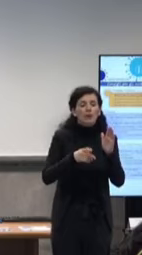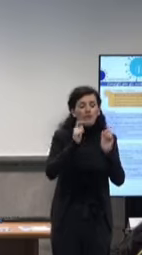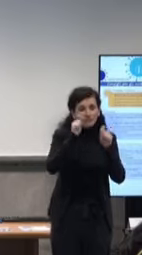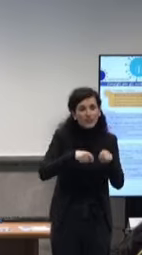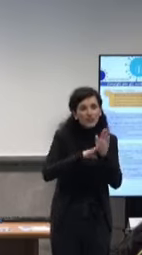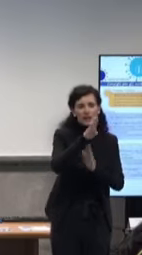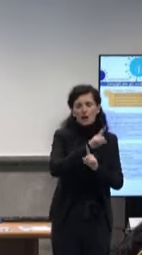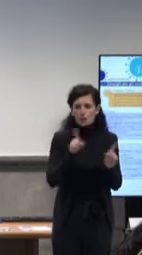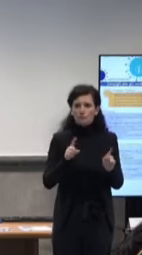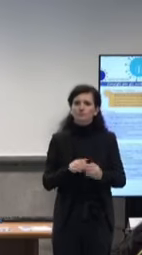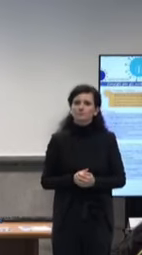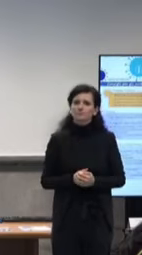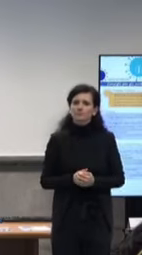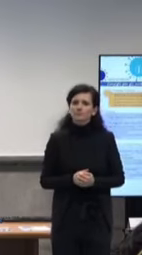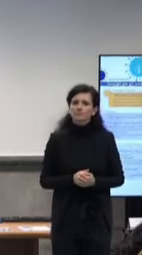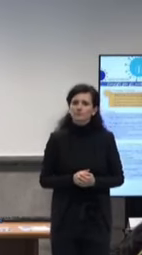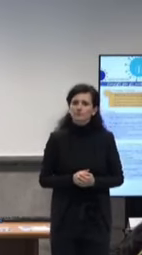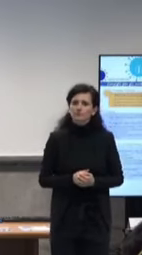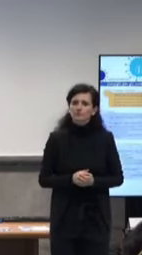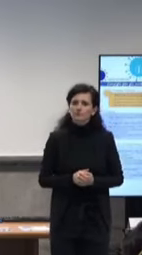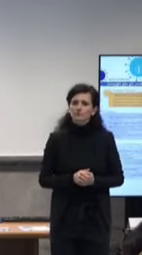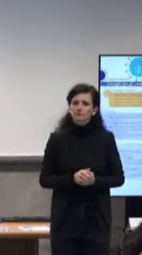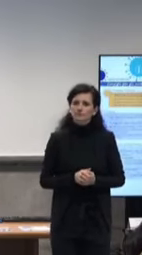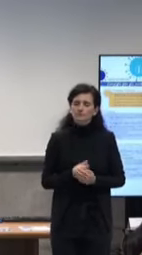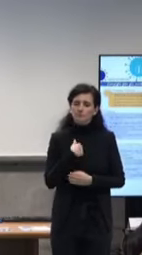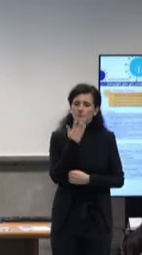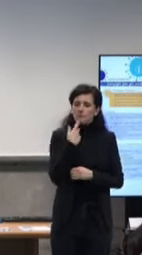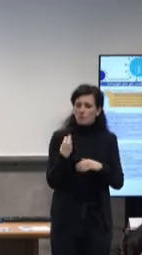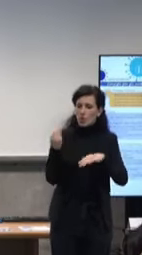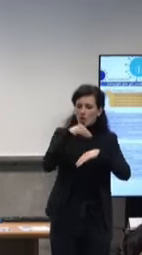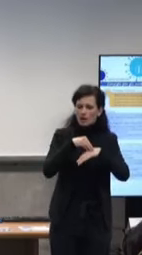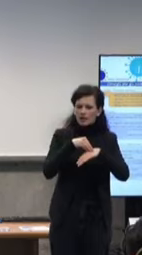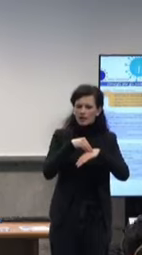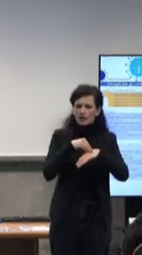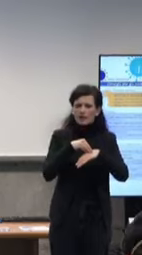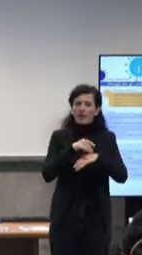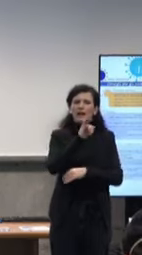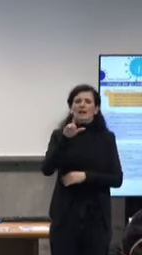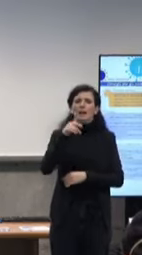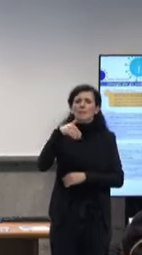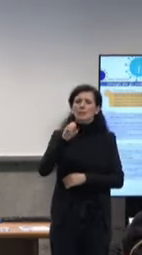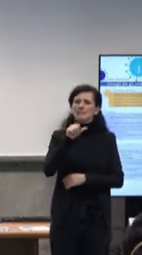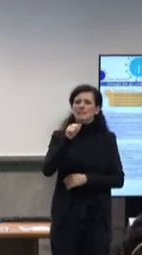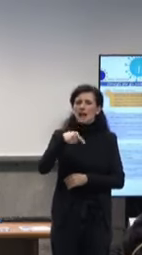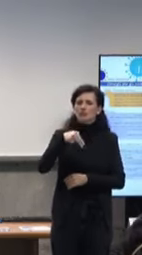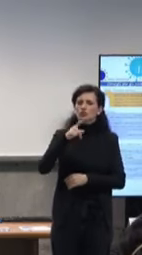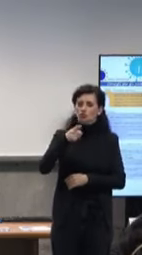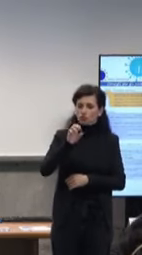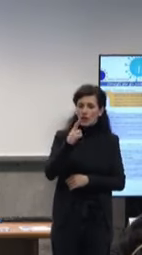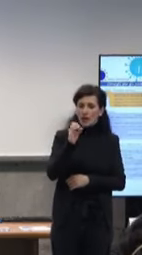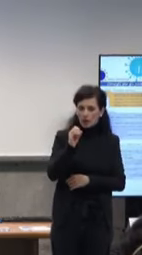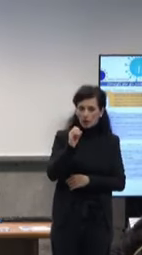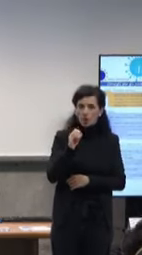vorrei inserire una domanda che ha inviato mauro evangelisti del messaggero che non è presente una